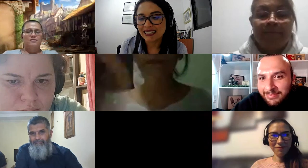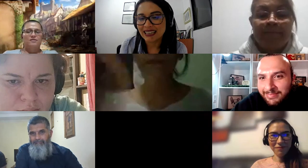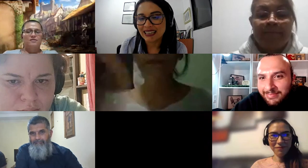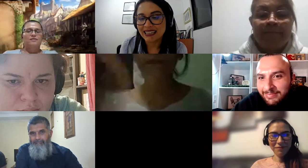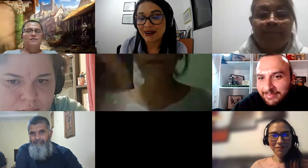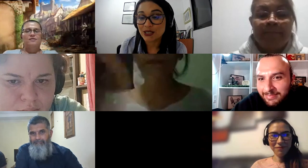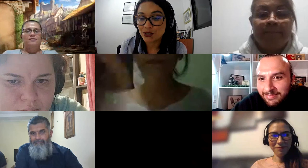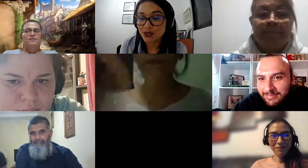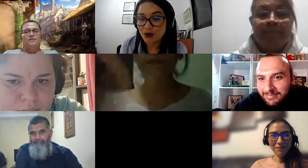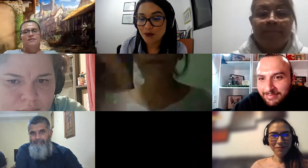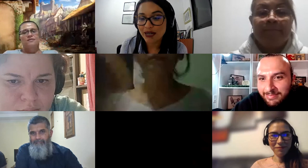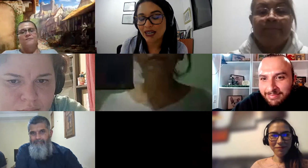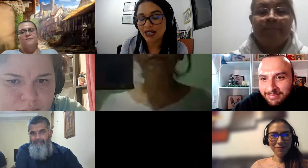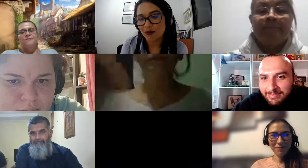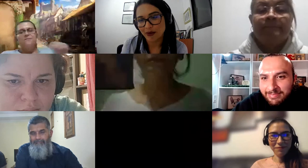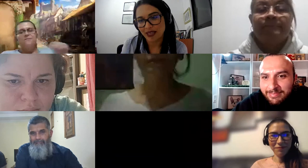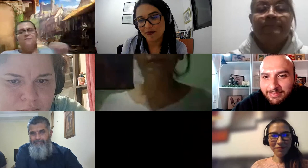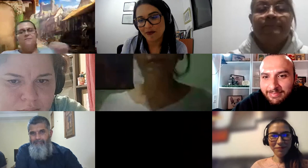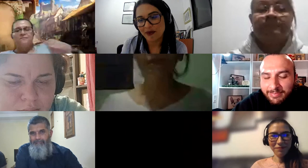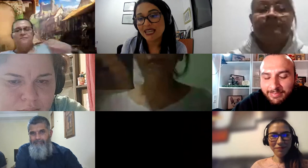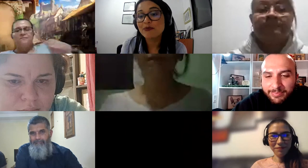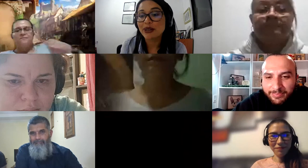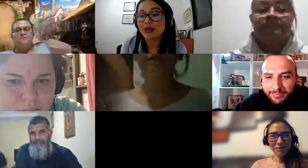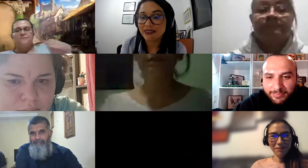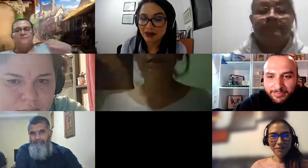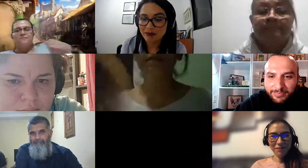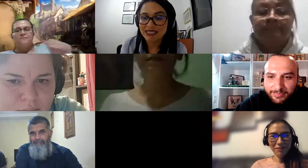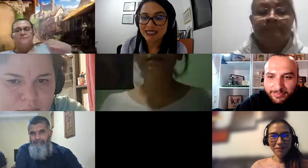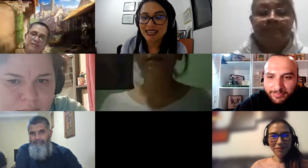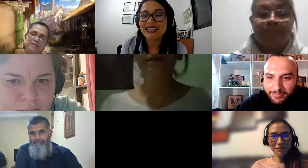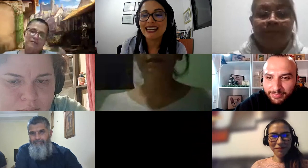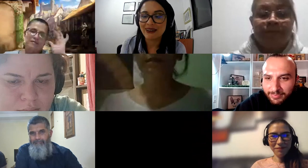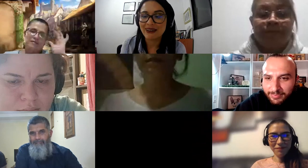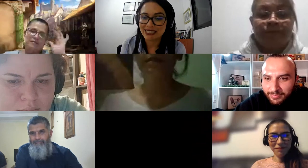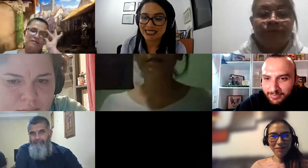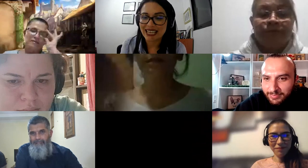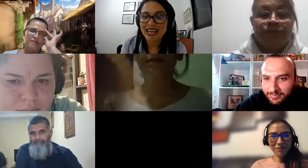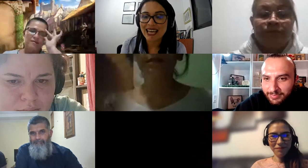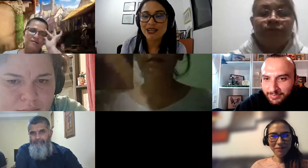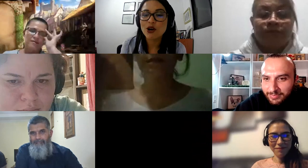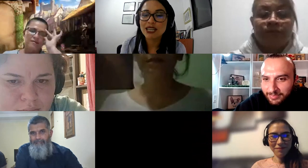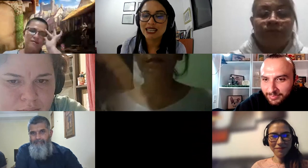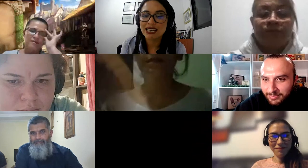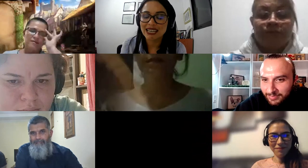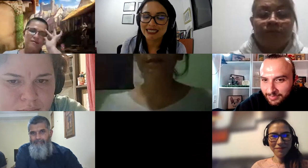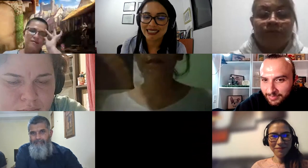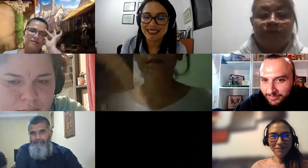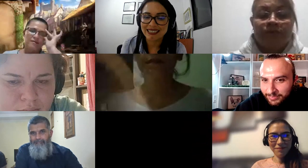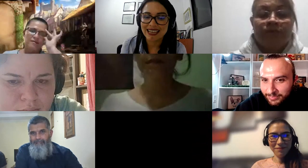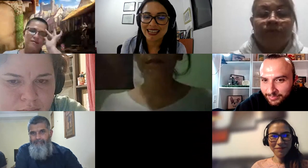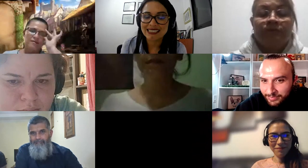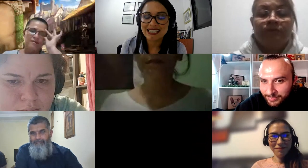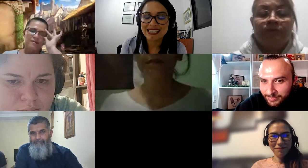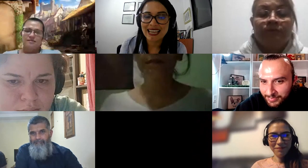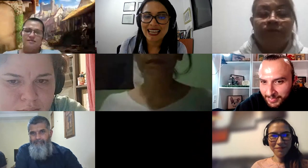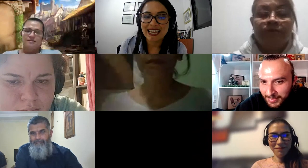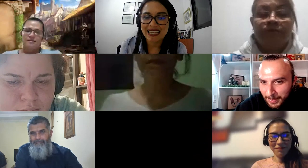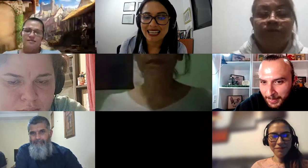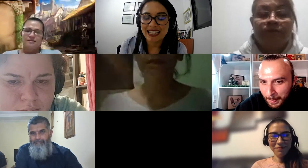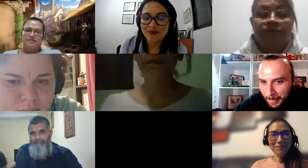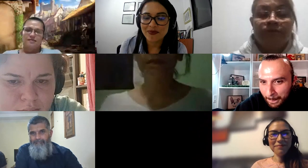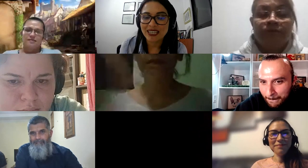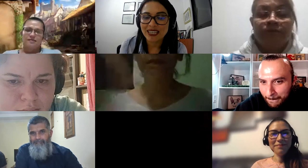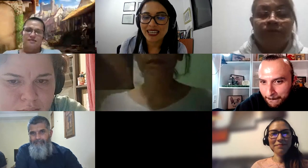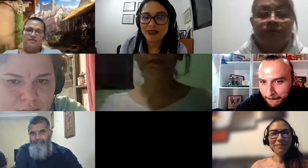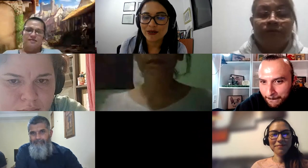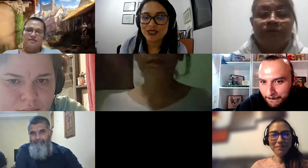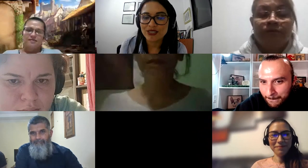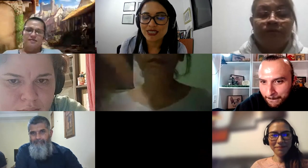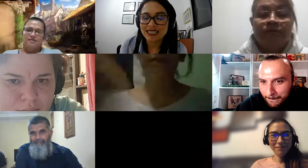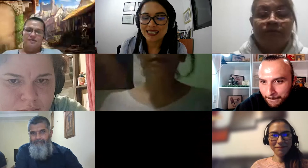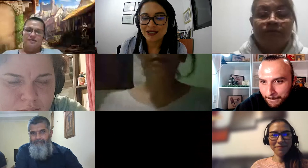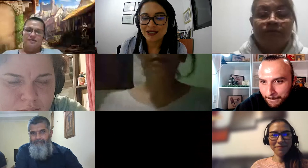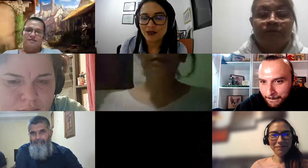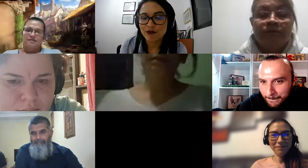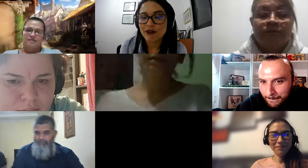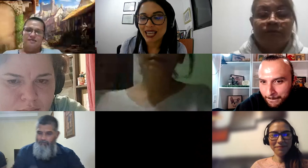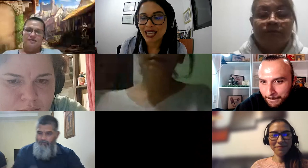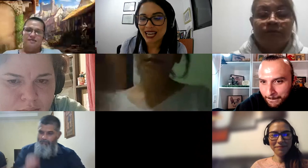de la grabación para que lo puedan ver y puedan repasar el abecedario y las señas que nos enseñó Fabián